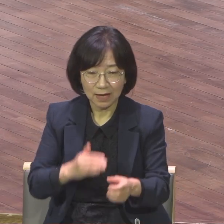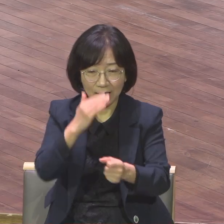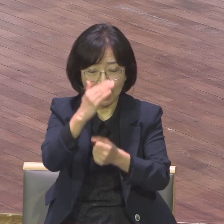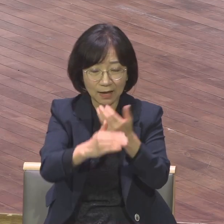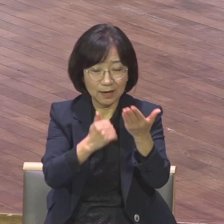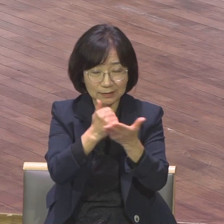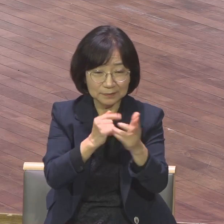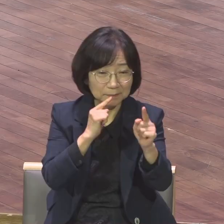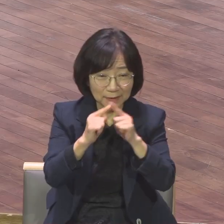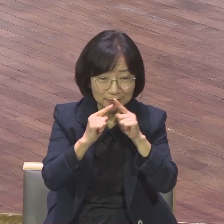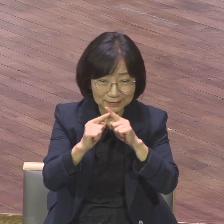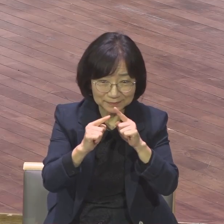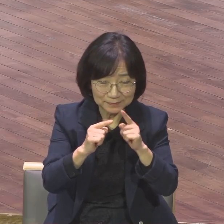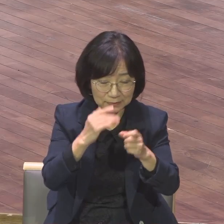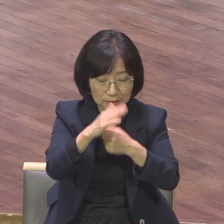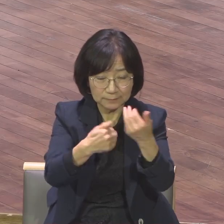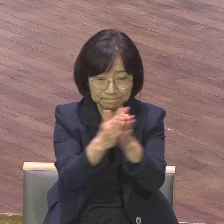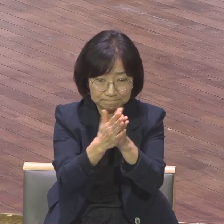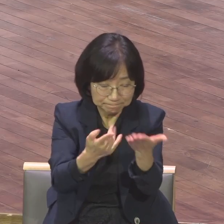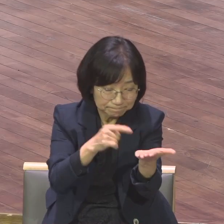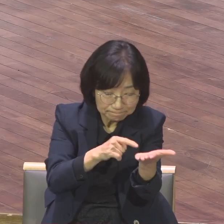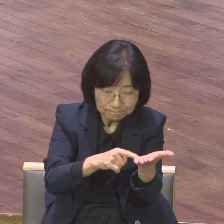하나님의 음성이 음성.